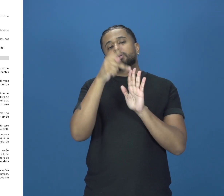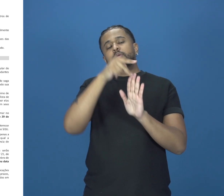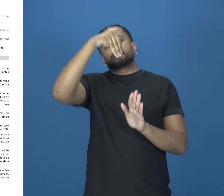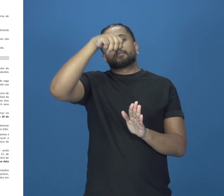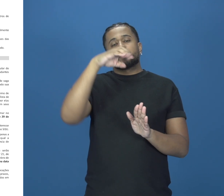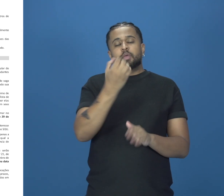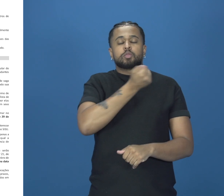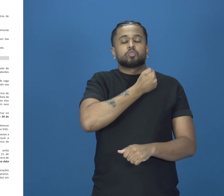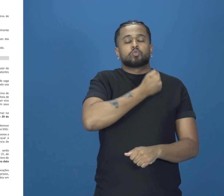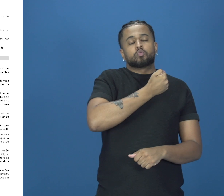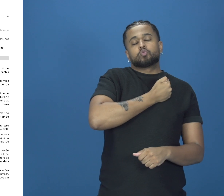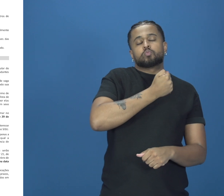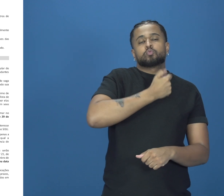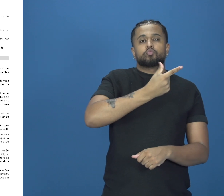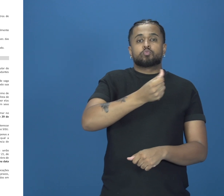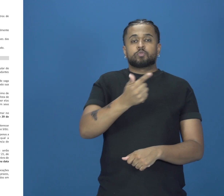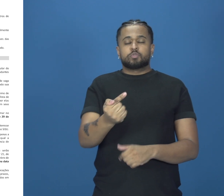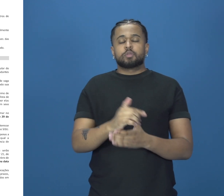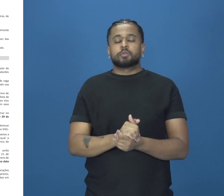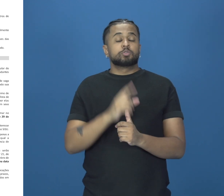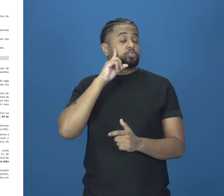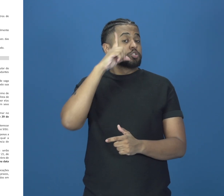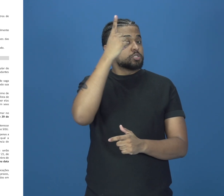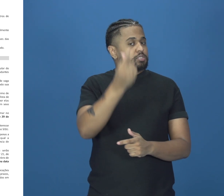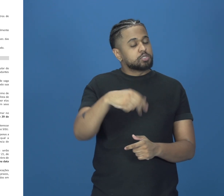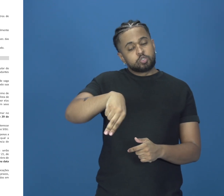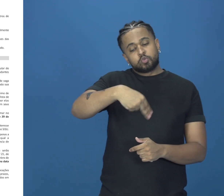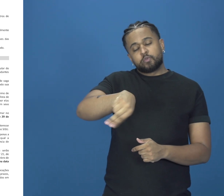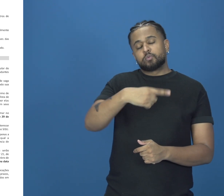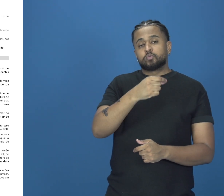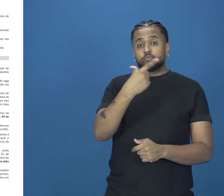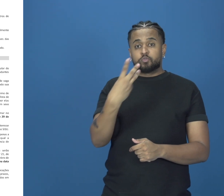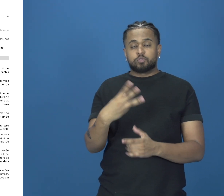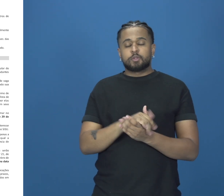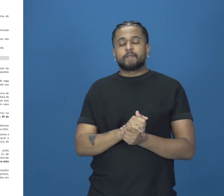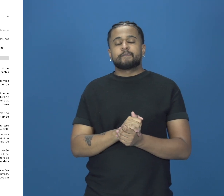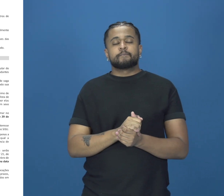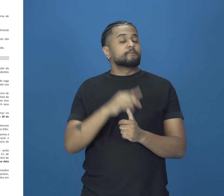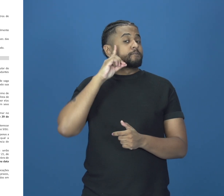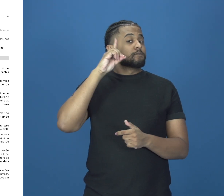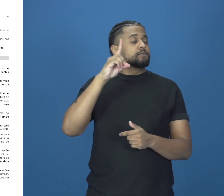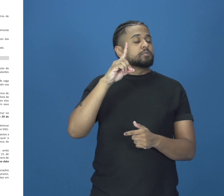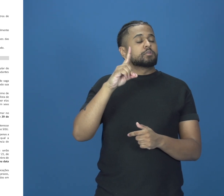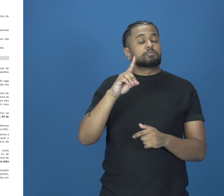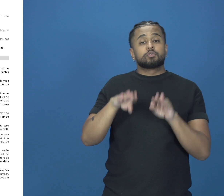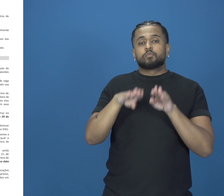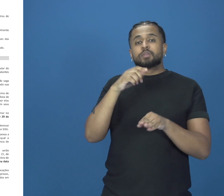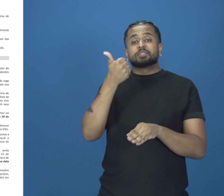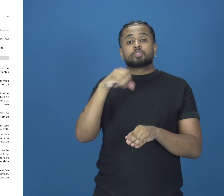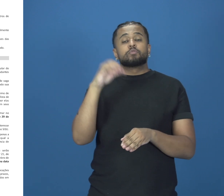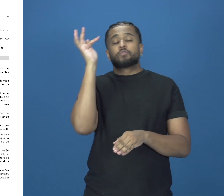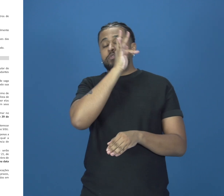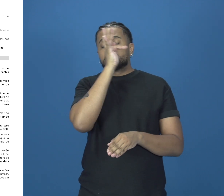MEC número 2027, de 16 de novembro de 2023, na data provável de 19